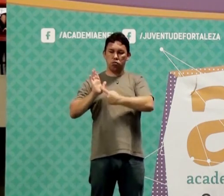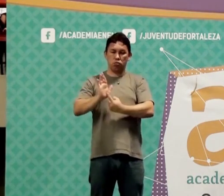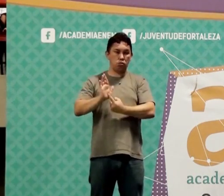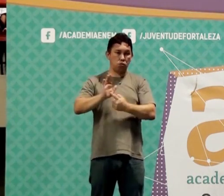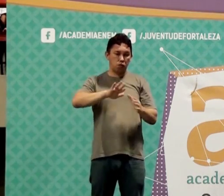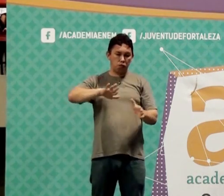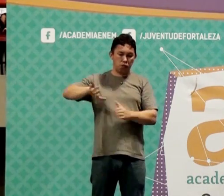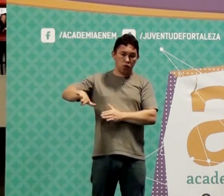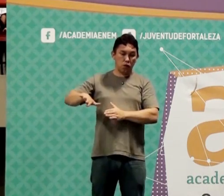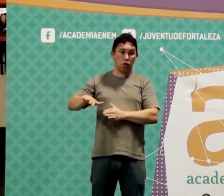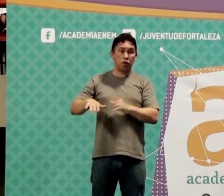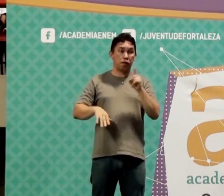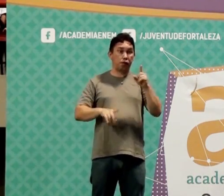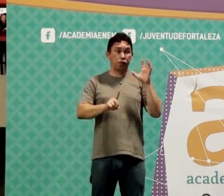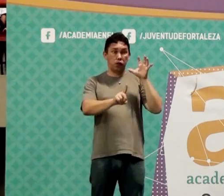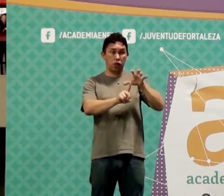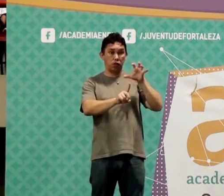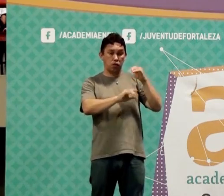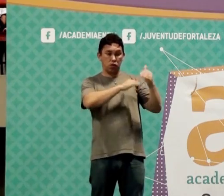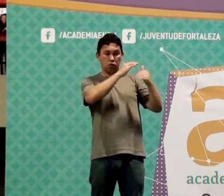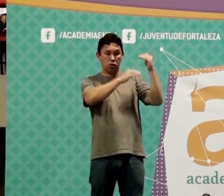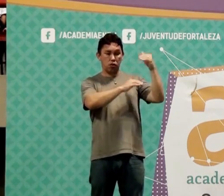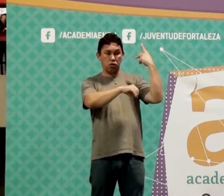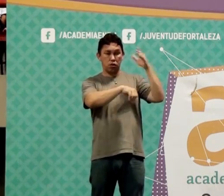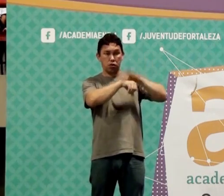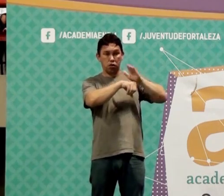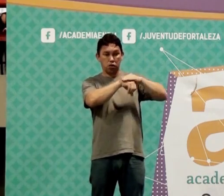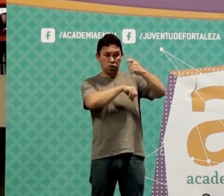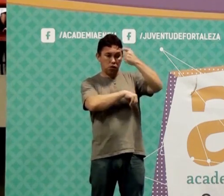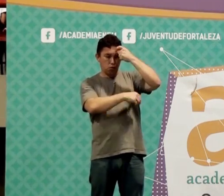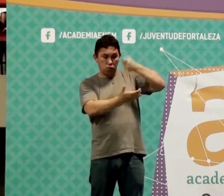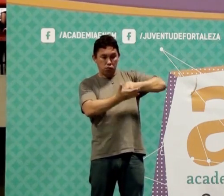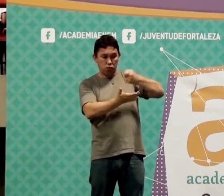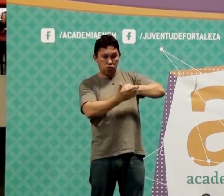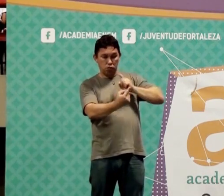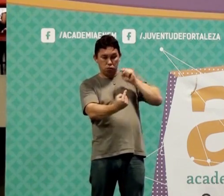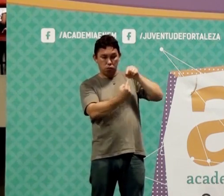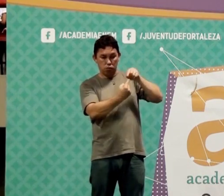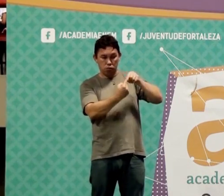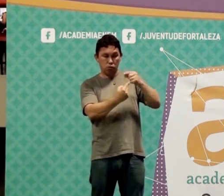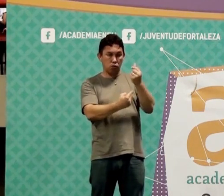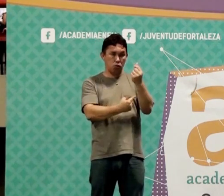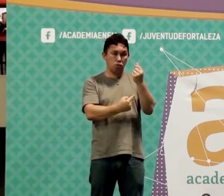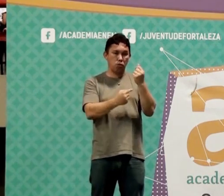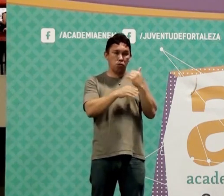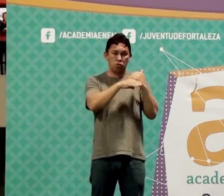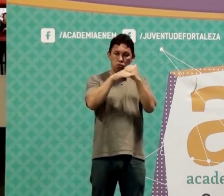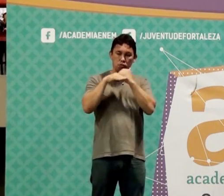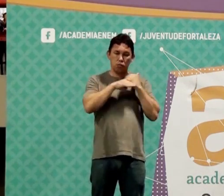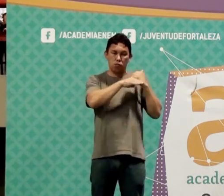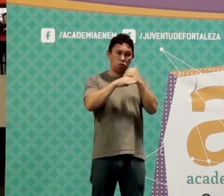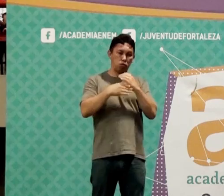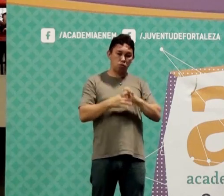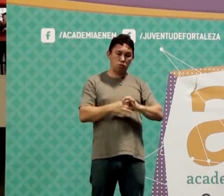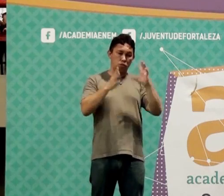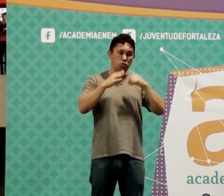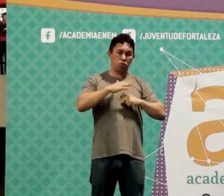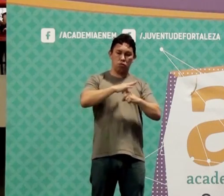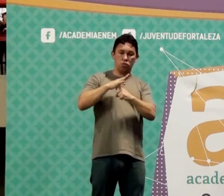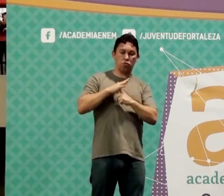está falso. B. Ela tinha um monopólio da cultura e tinha um monopólio da interpretação